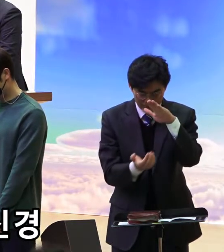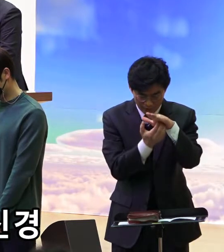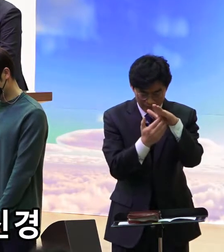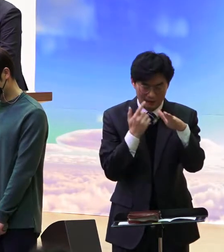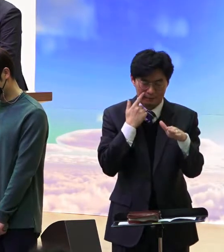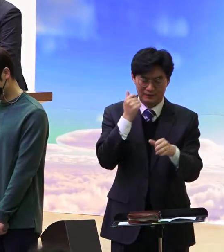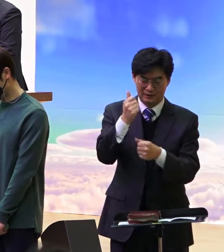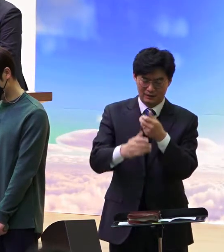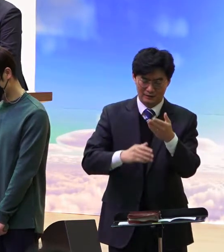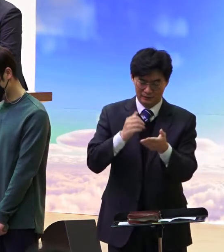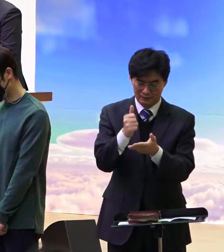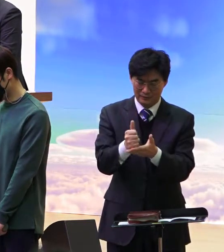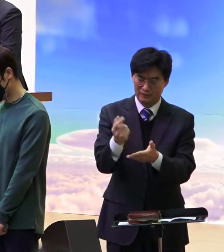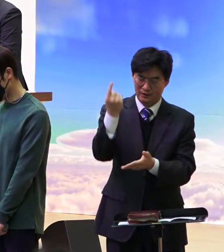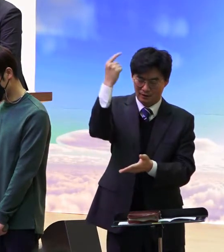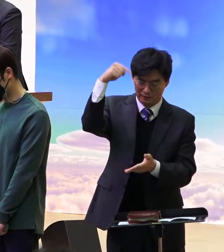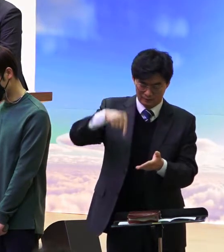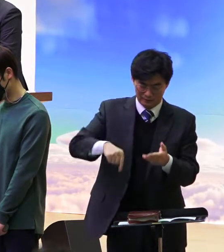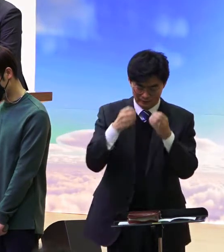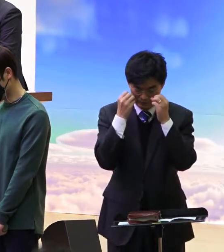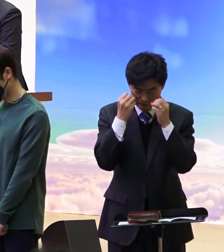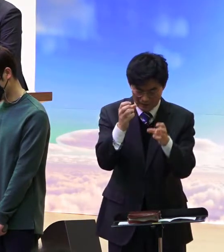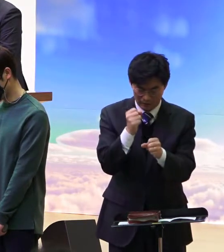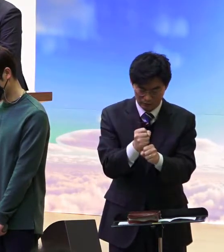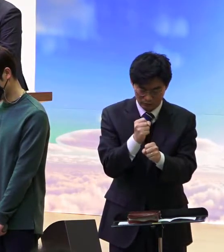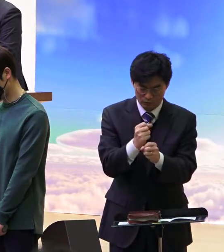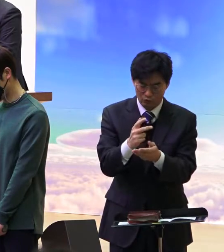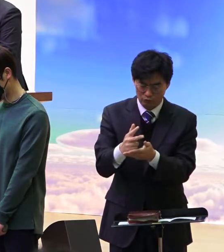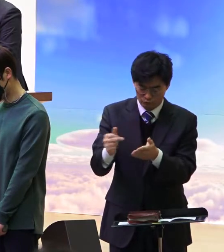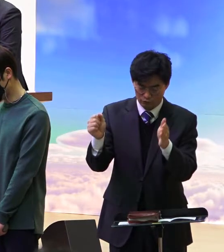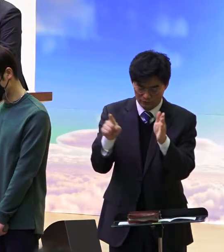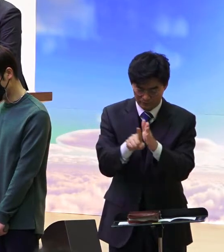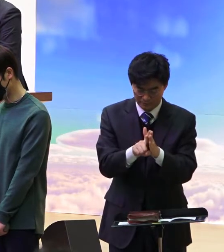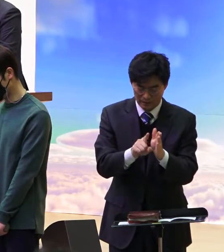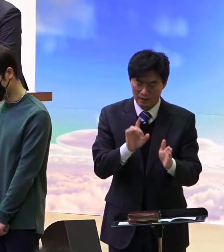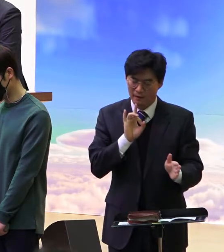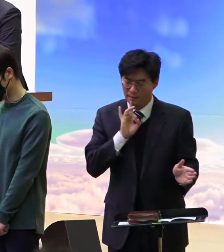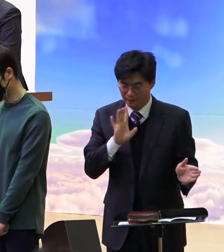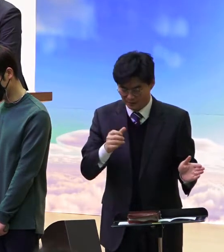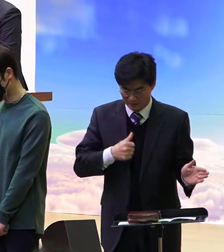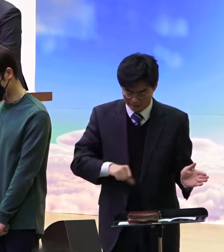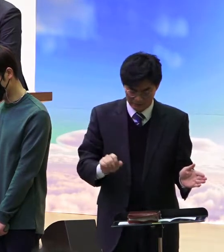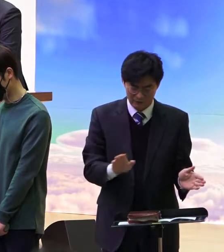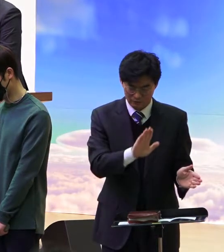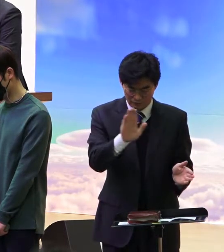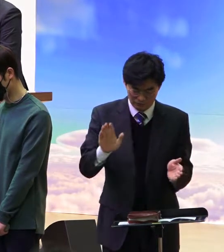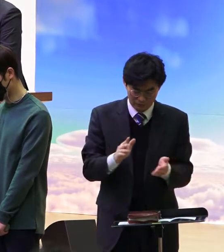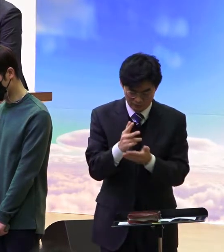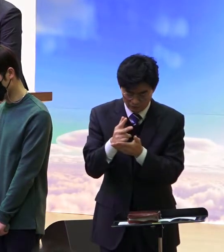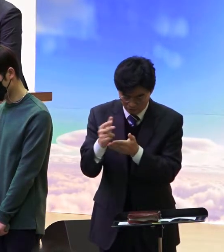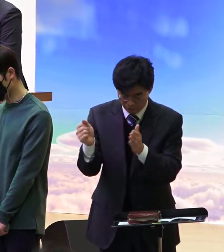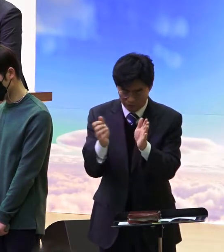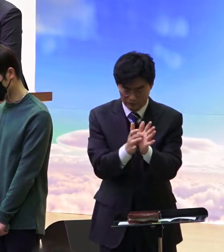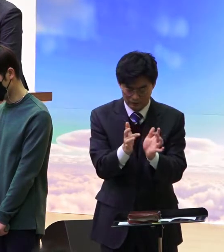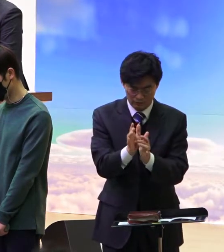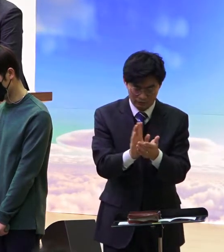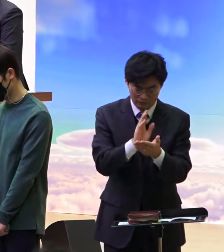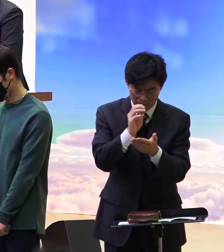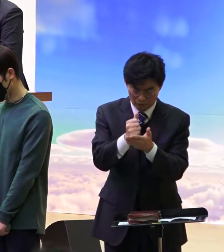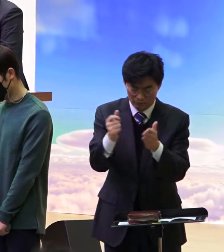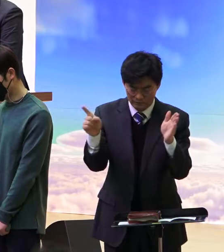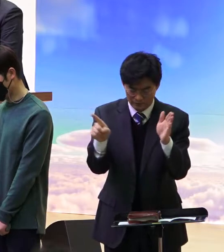아버지 하나님 천지의 창조주를 믿습니다. 나는 그의 유일하신 아들 우리 주 예수 그리스도를